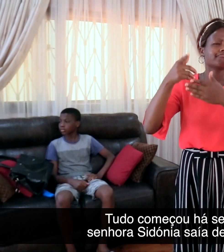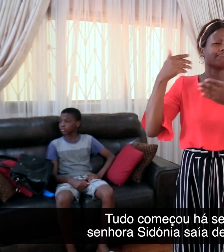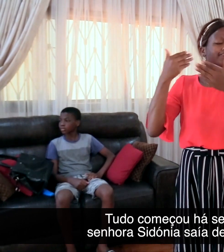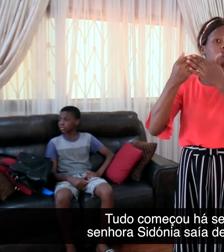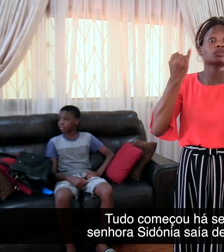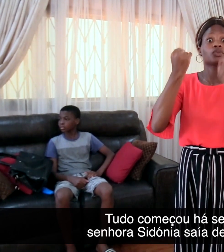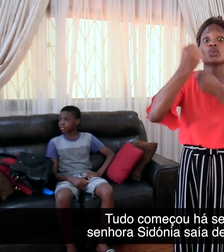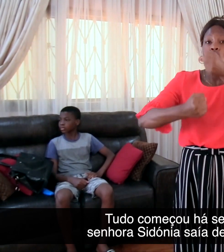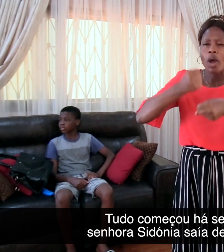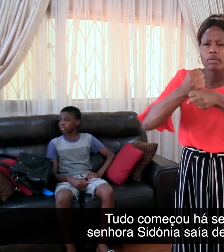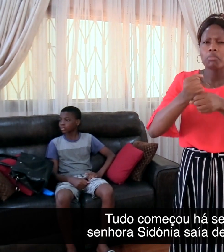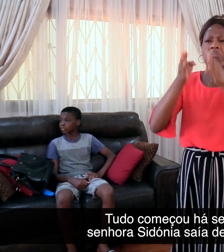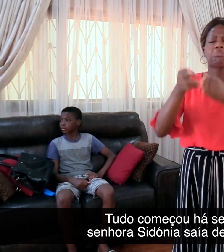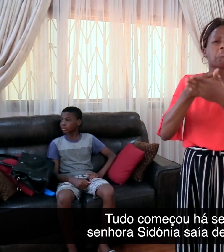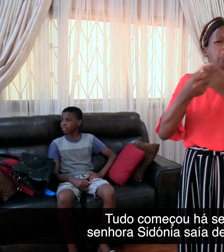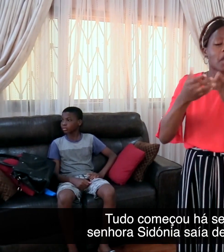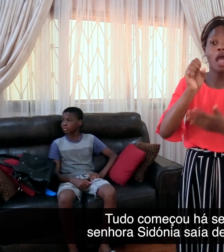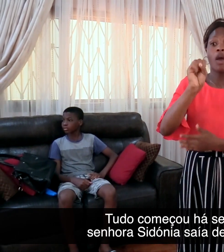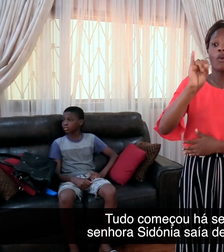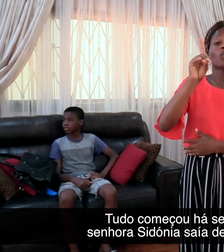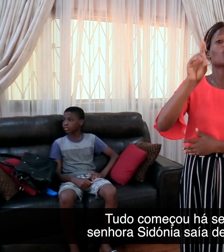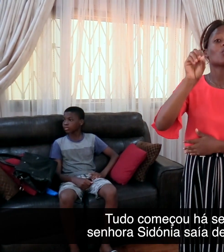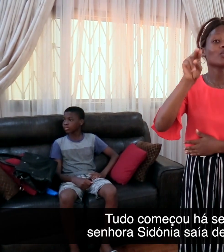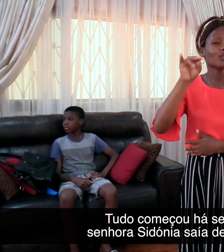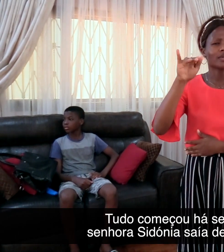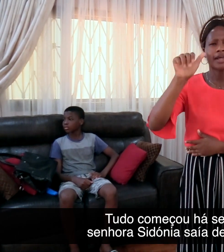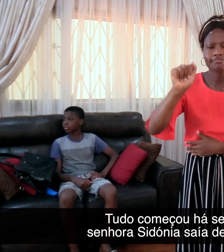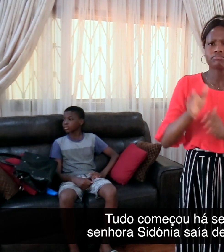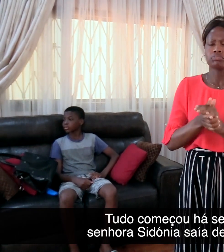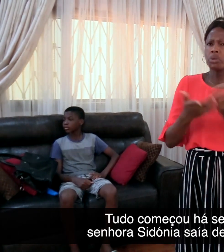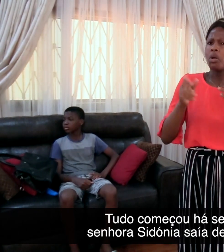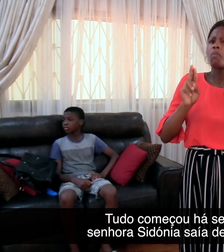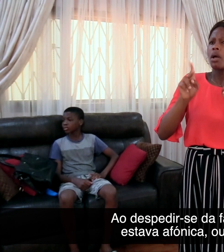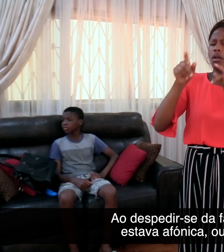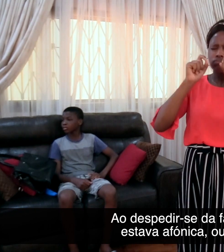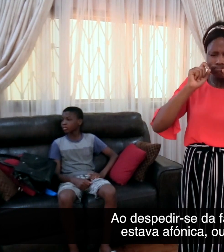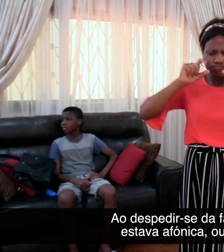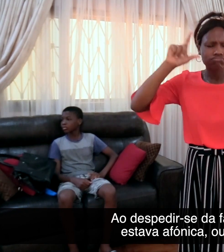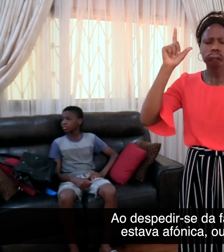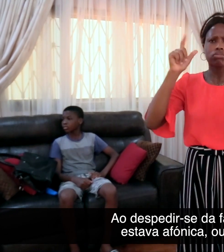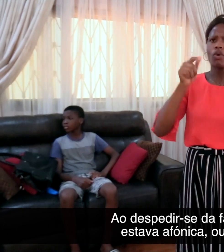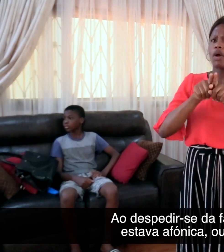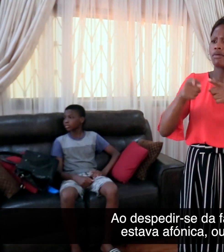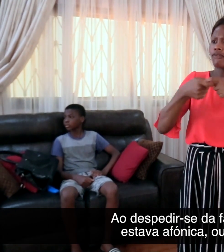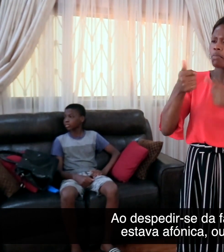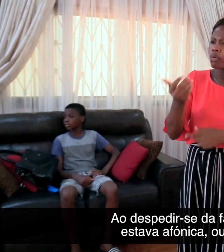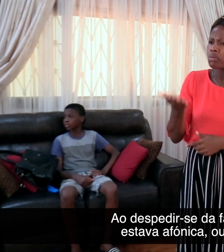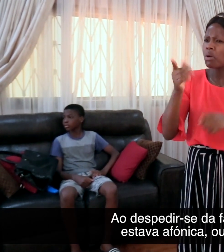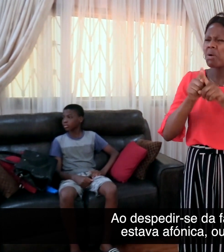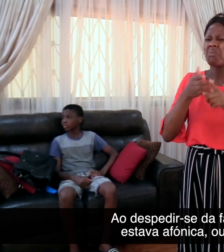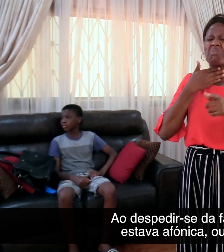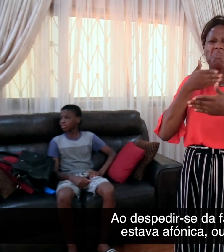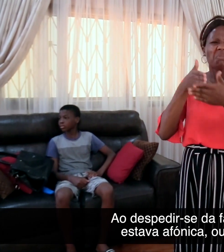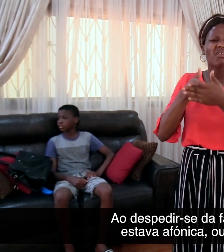Tudo começou há 6 anos, quando a senhora Sidônia saía de casa para o serviço. Ao despedir-se da família, notou que